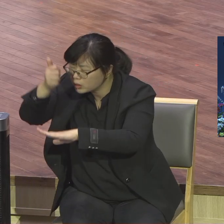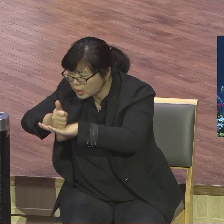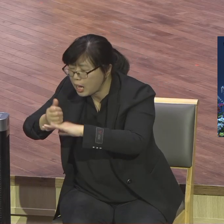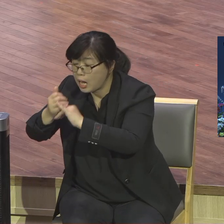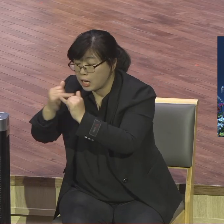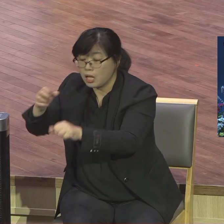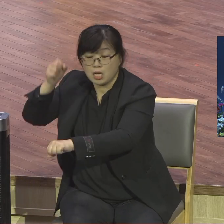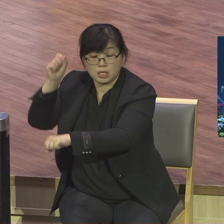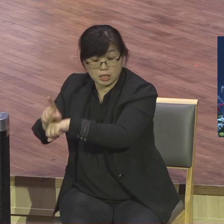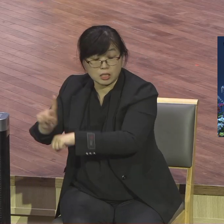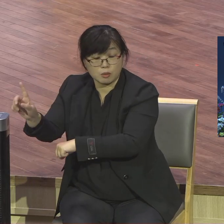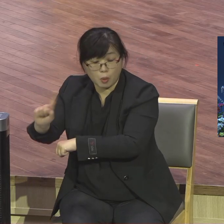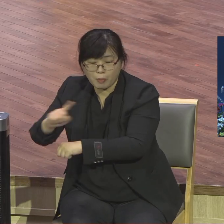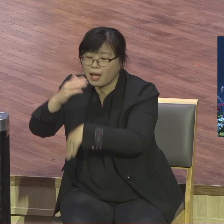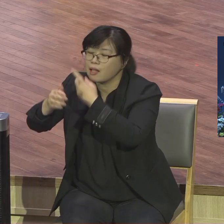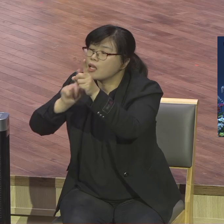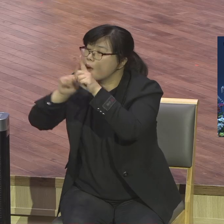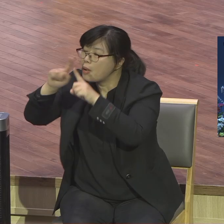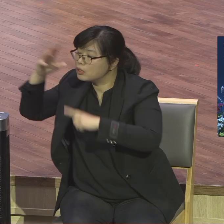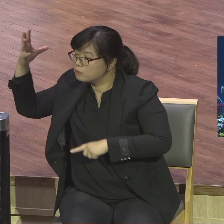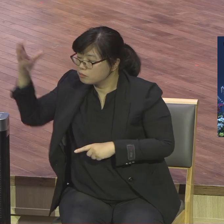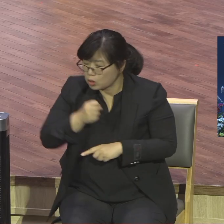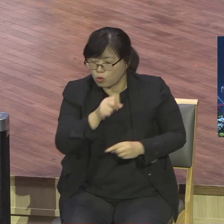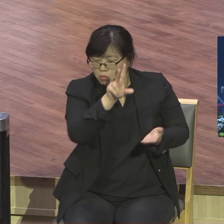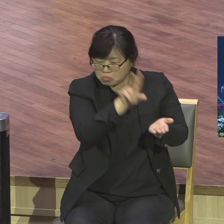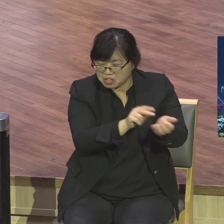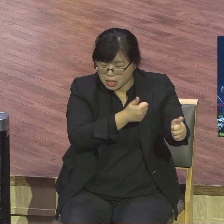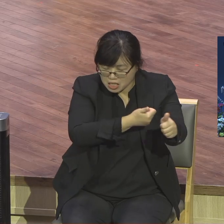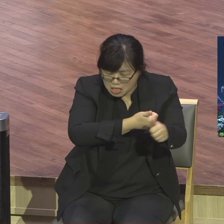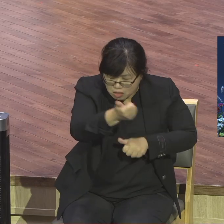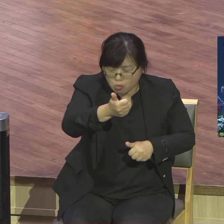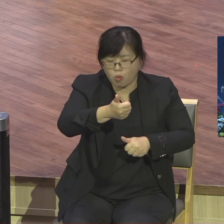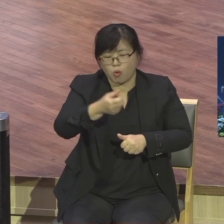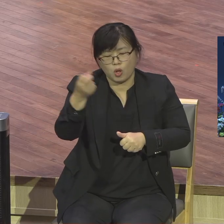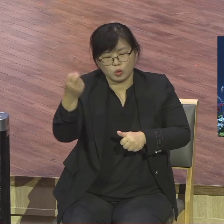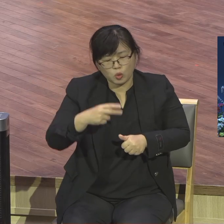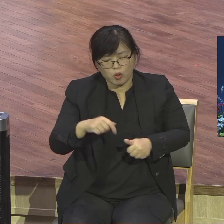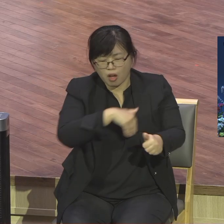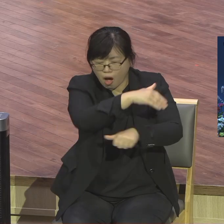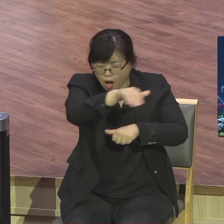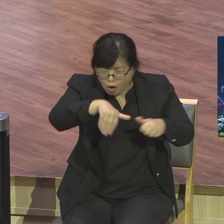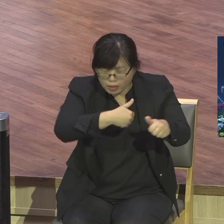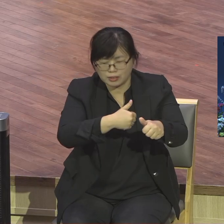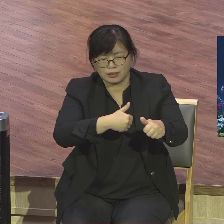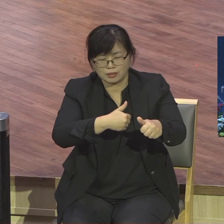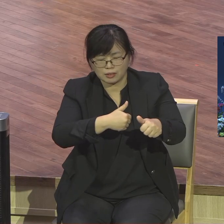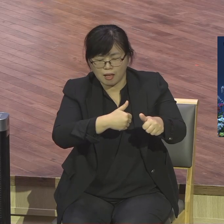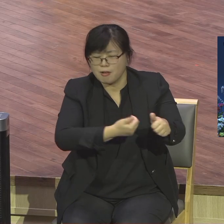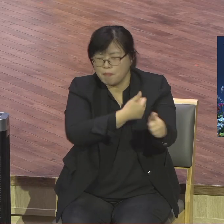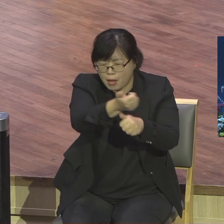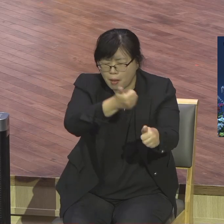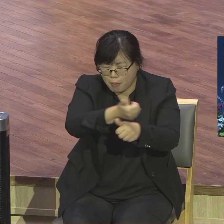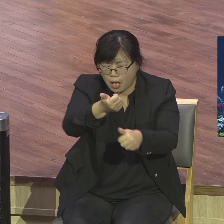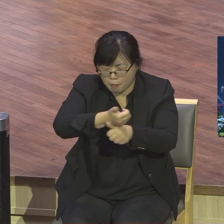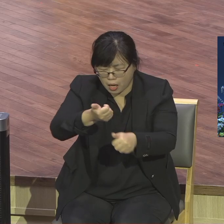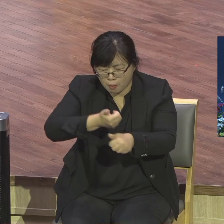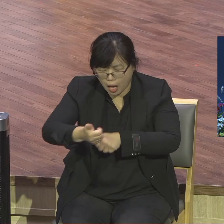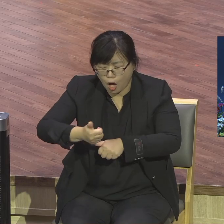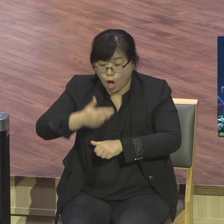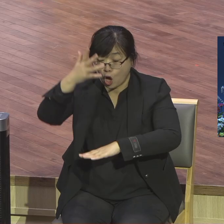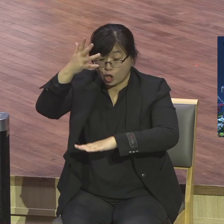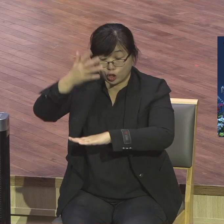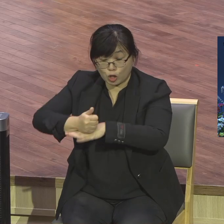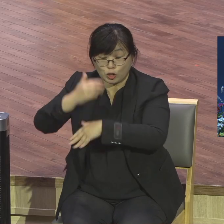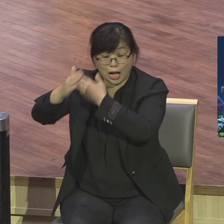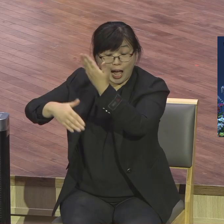은약에 말씀 잡고 뛰어넘어 사건 문제 뛰어넘어 그것을 다스리시는 하나님을 바라보는 큰 믿음을